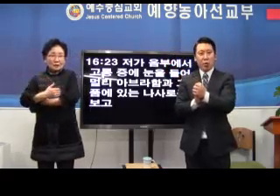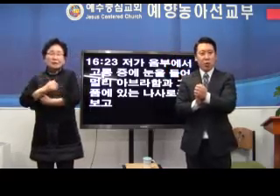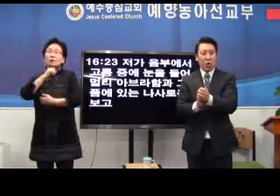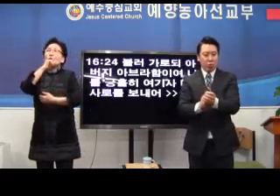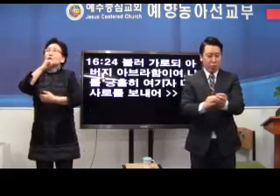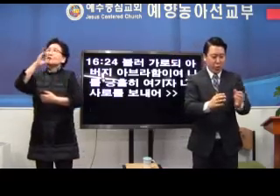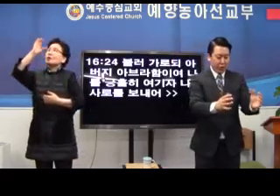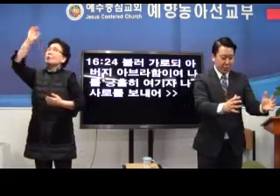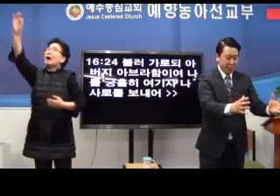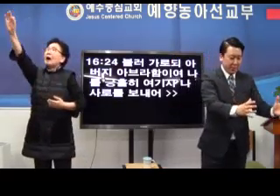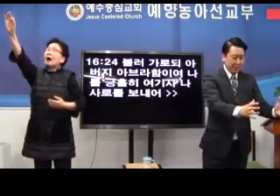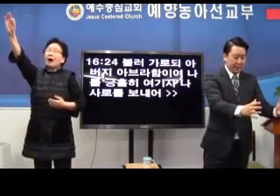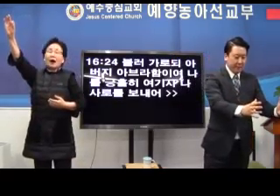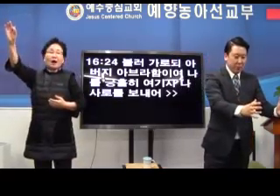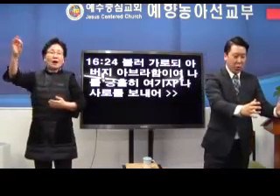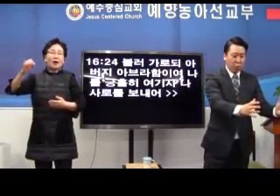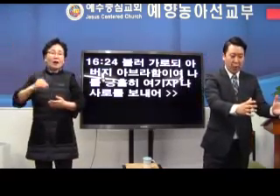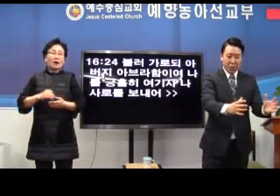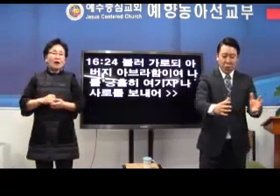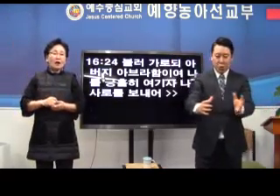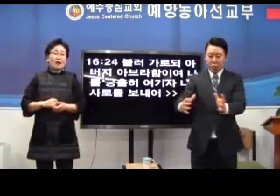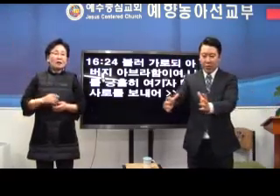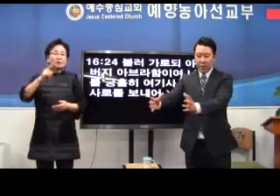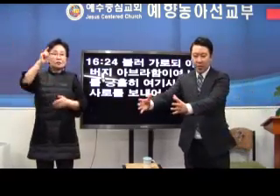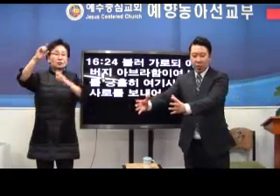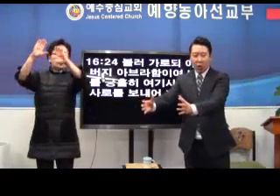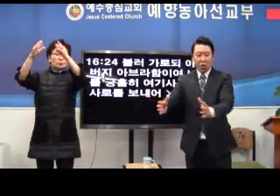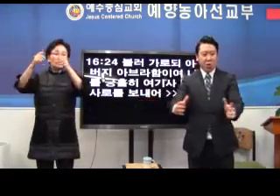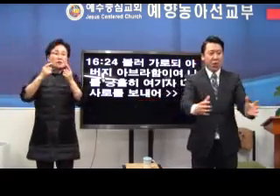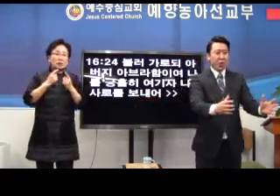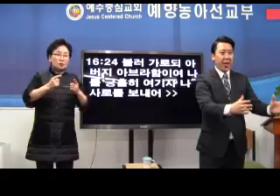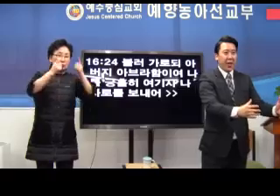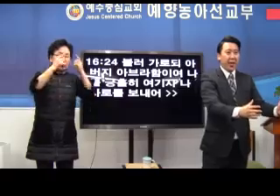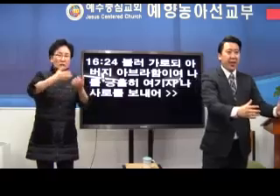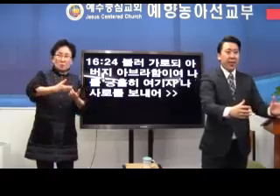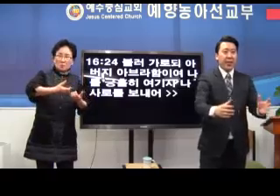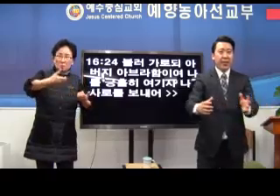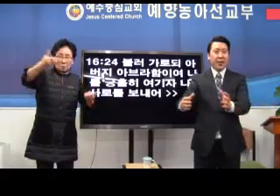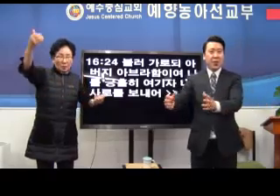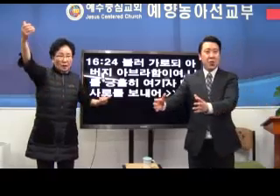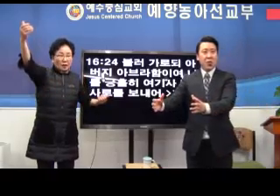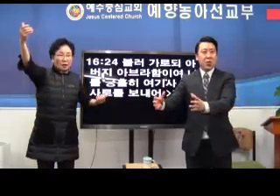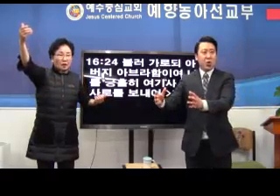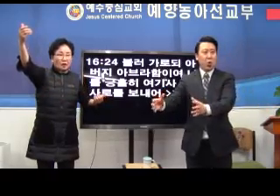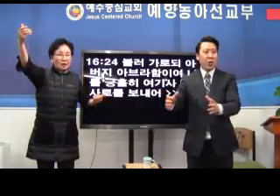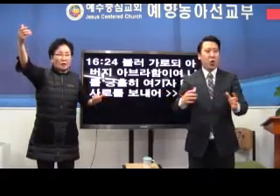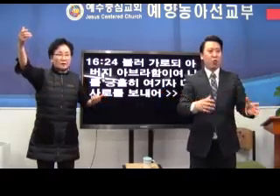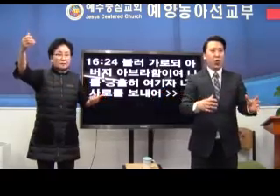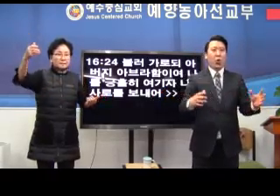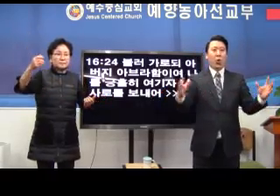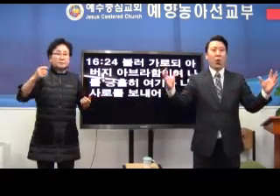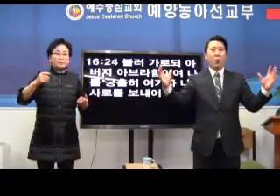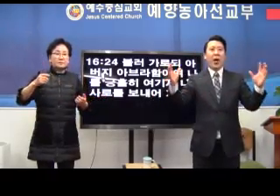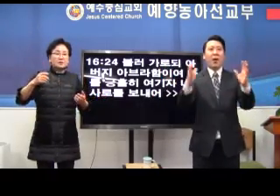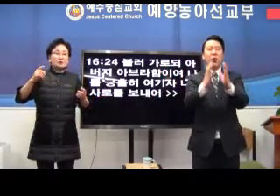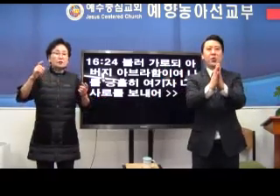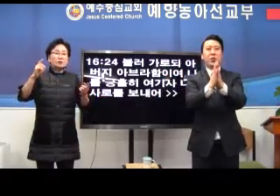여러분들 천국과 지옥은 떨어져 있는데 지옥과 천국 서로 바라볼 수 있는